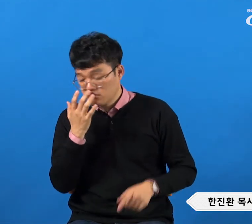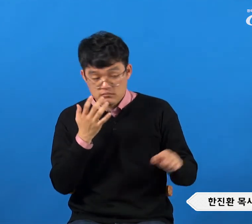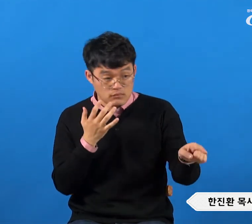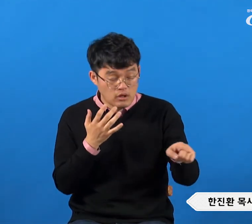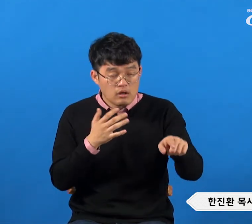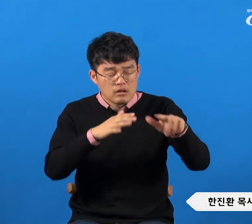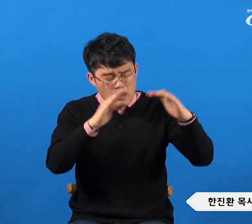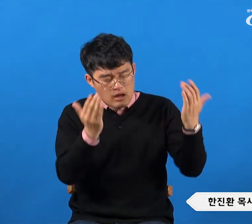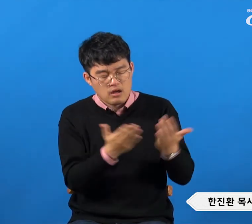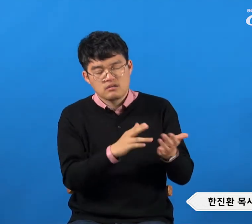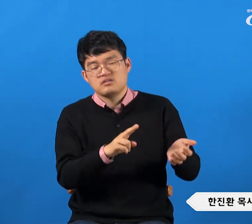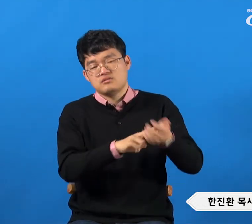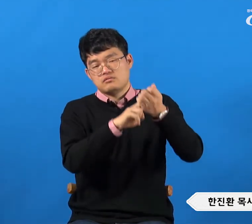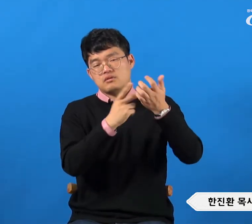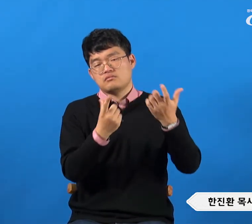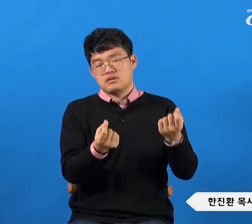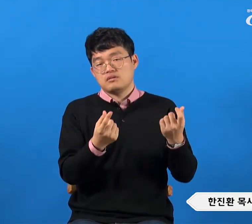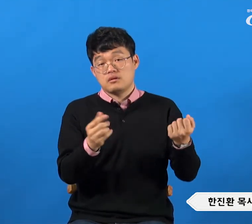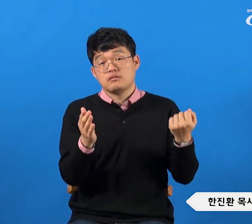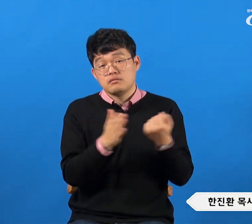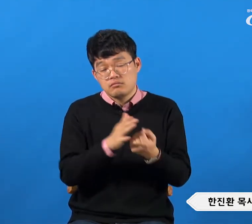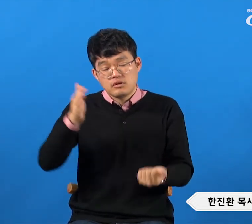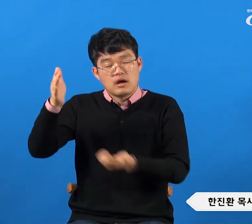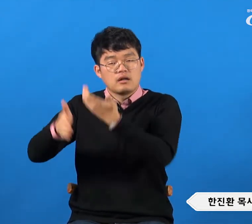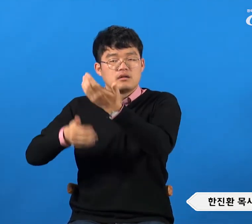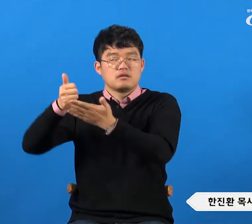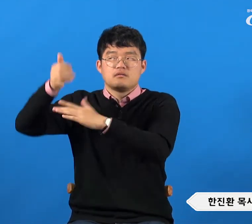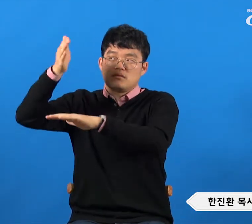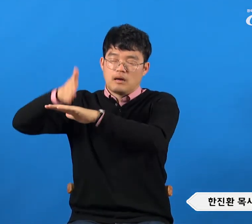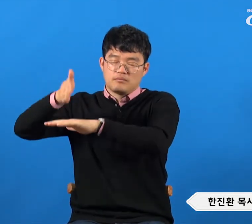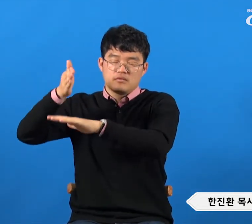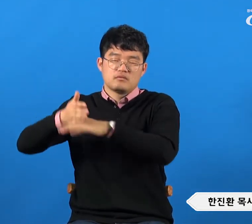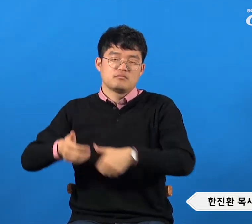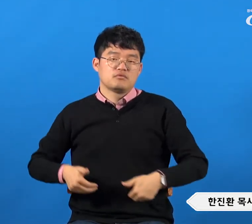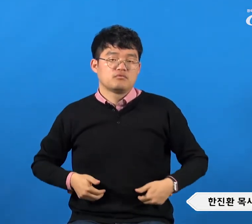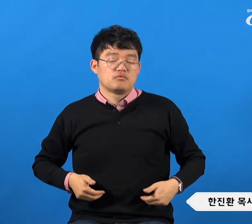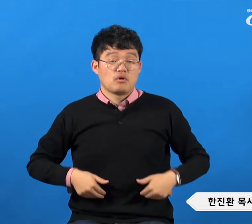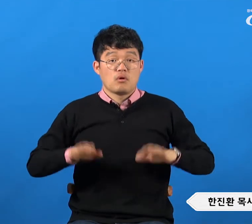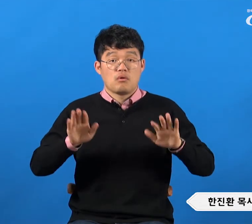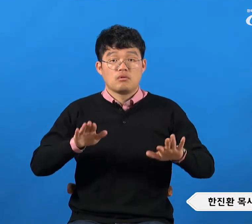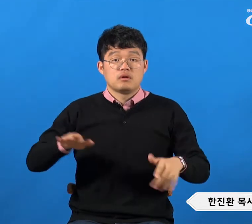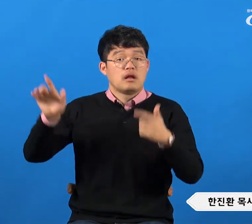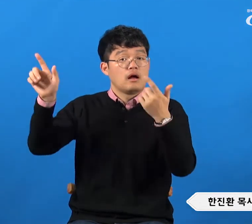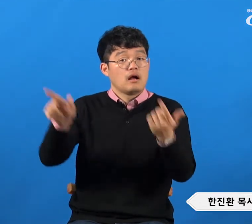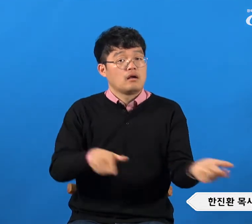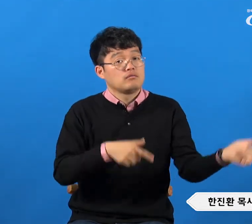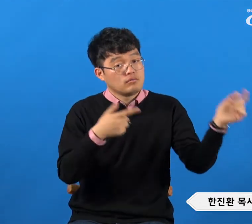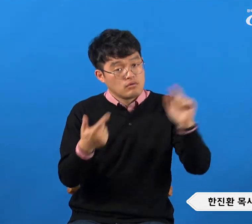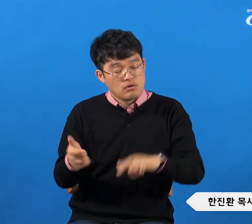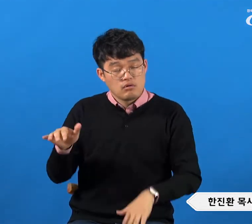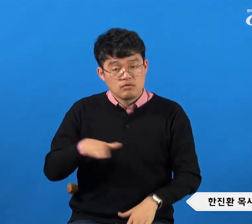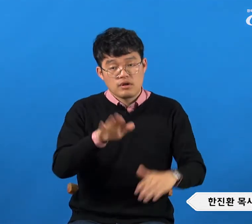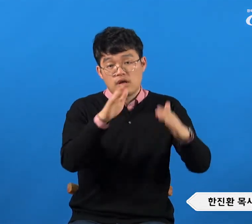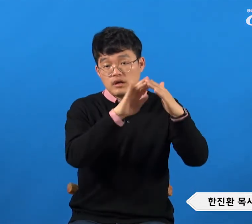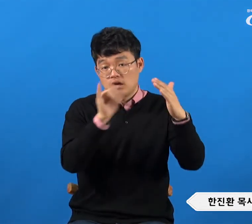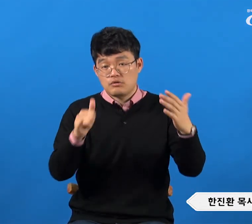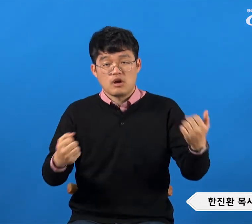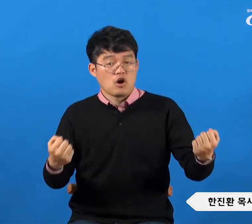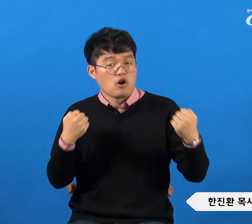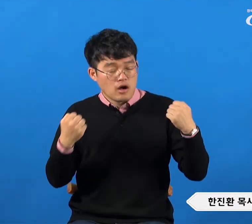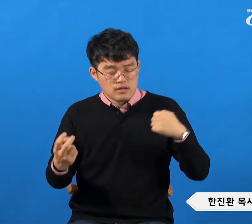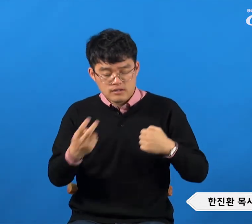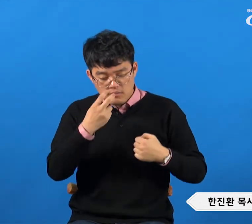기적입니다. 그래서 하나님께 감사해야 됩니다. 오늘 하루도 우리 가족의 건강과